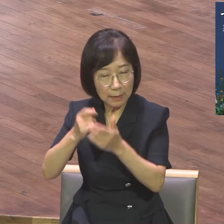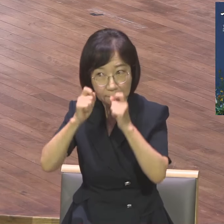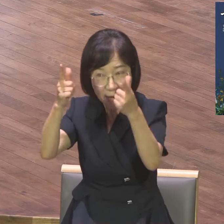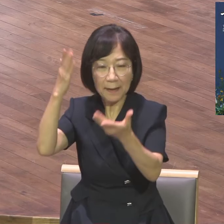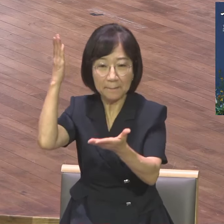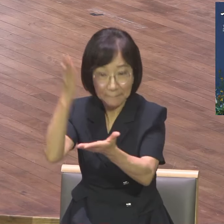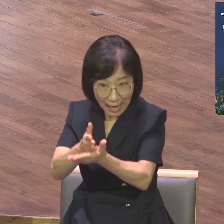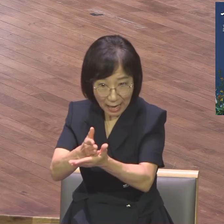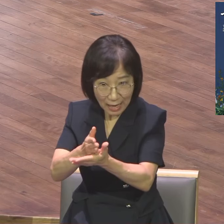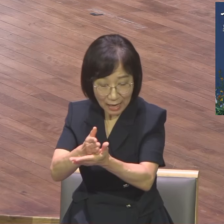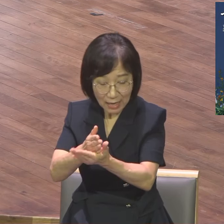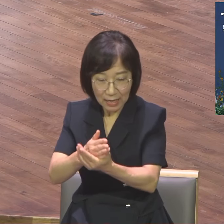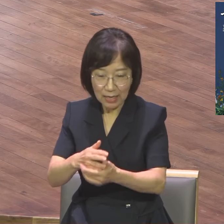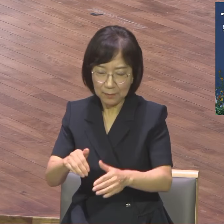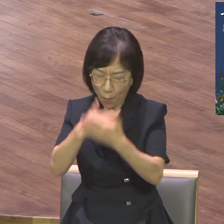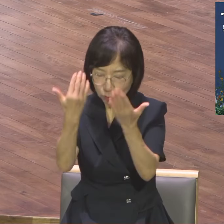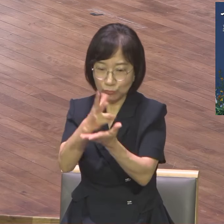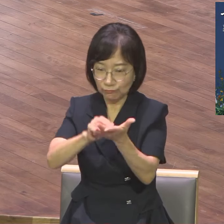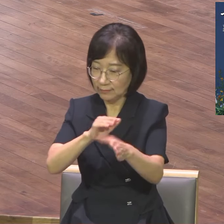문제 해결자라는 사실을 믿지